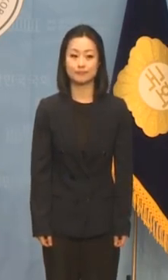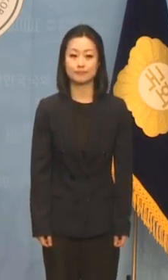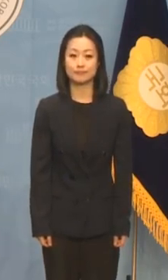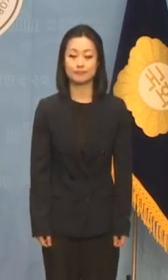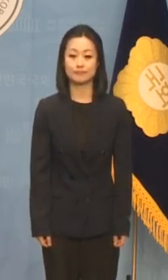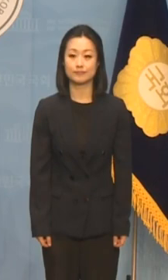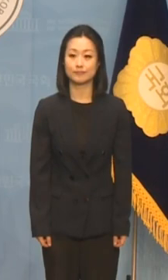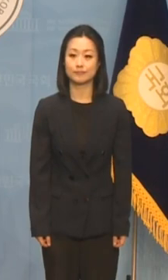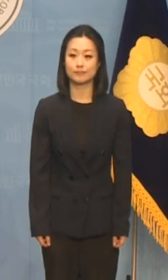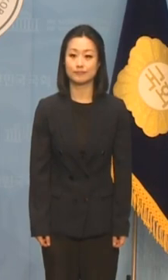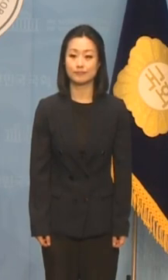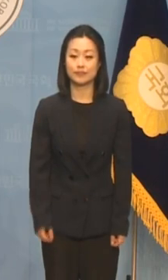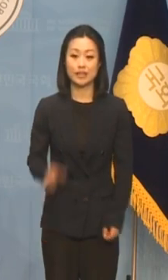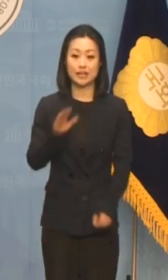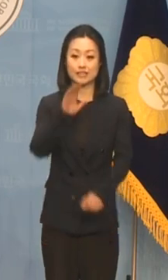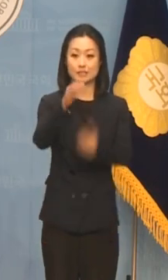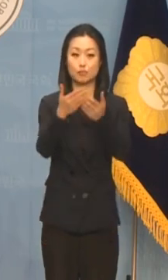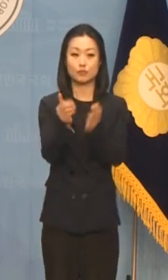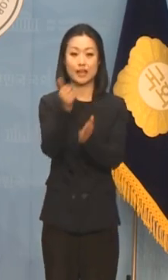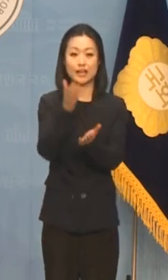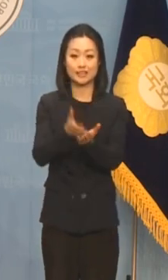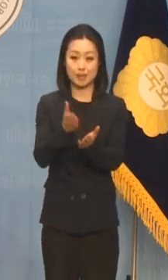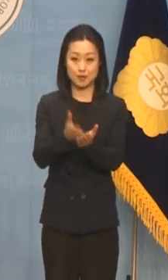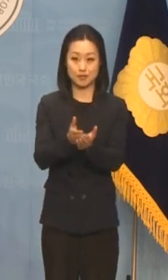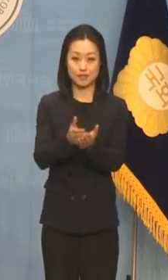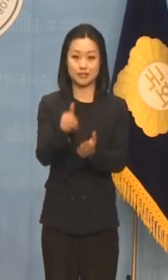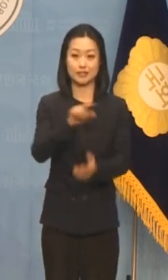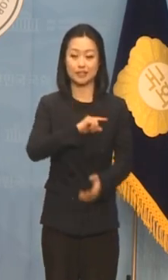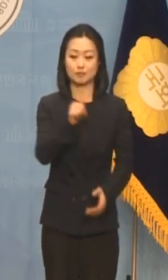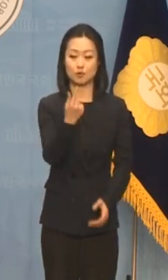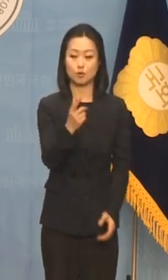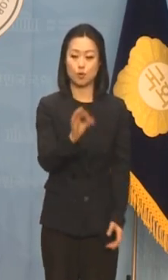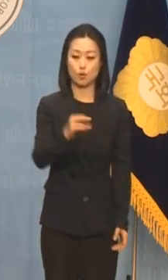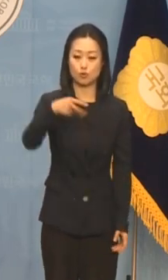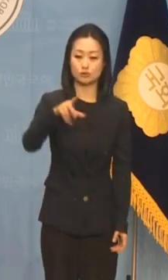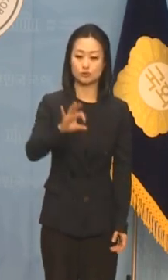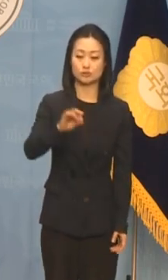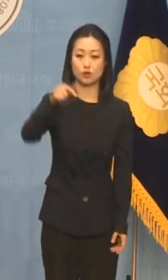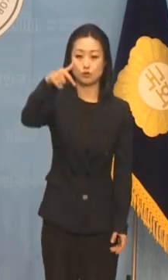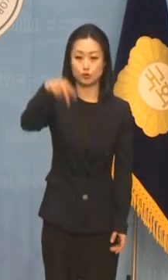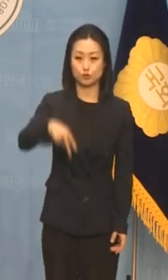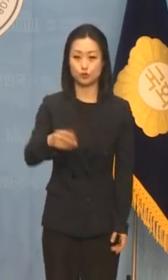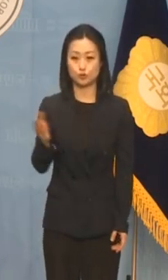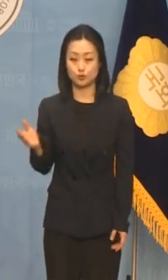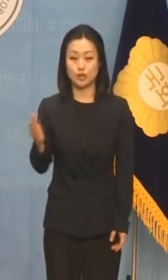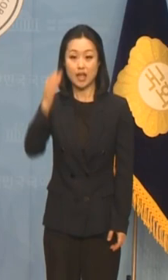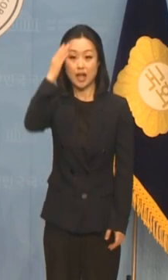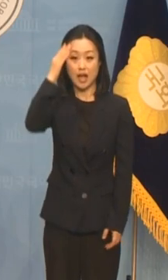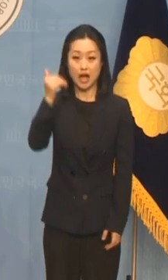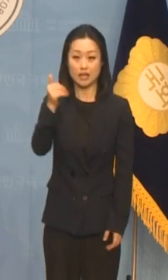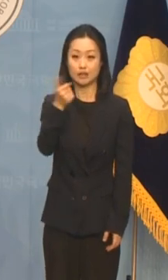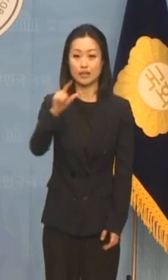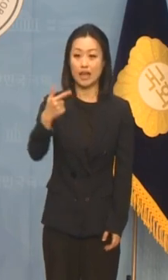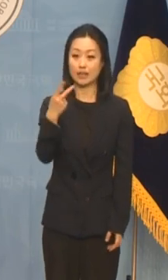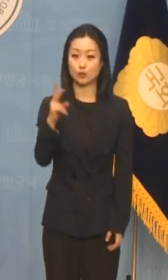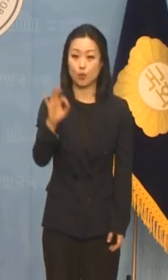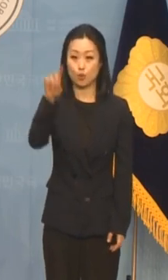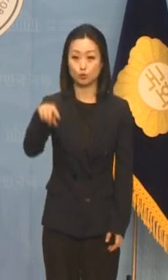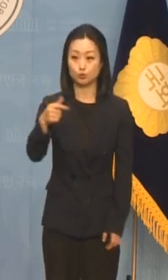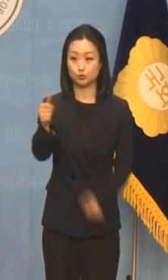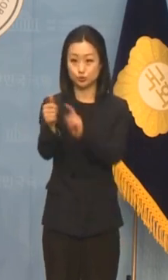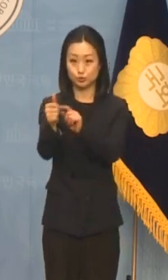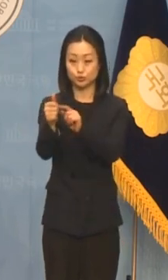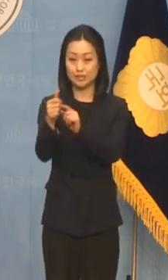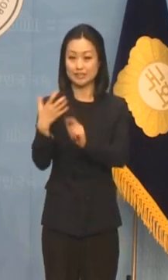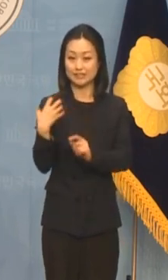시작하겠습니다 진보당 대변인 홍성규 한동훈 위원장 책임은 없다면서 기회는